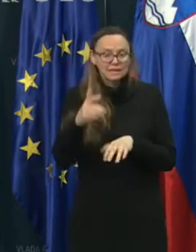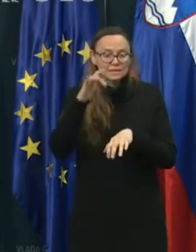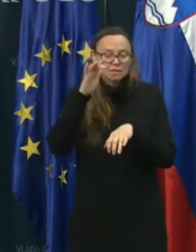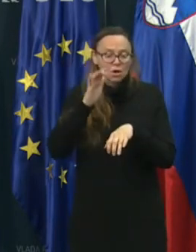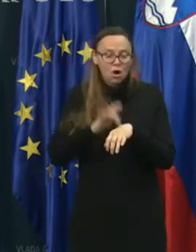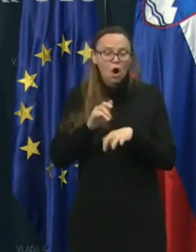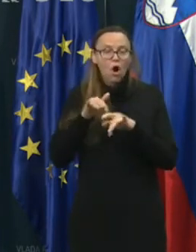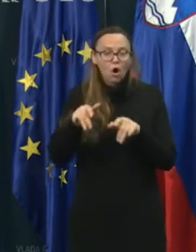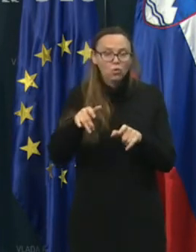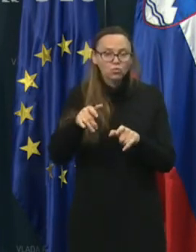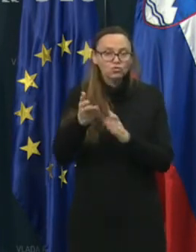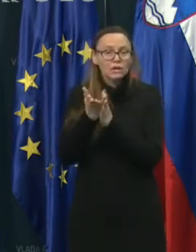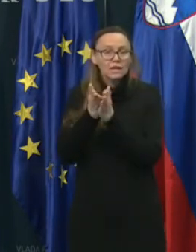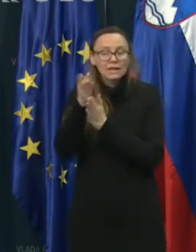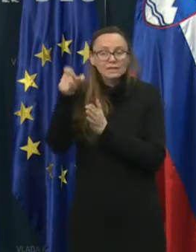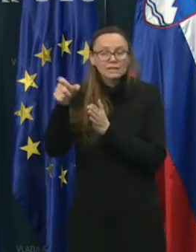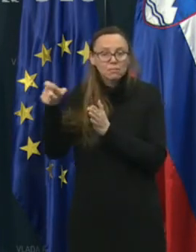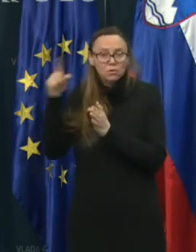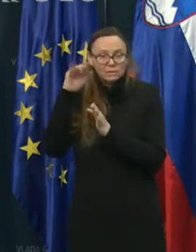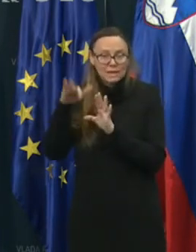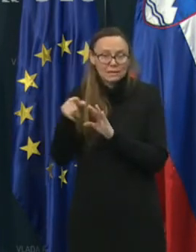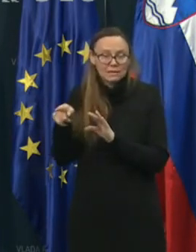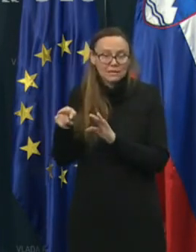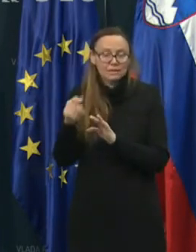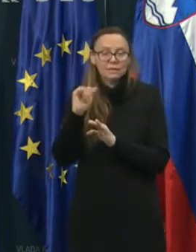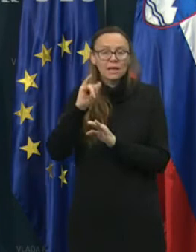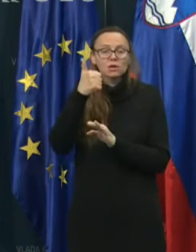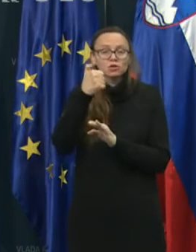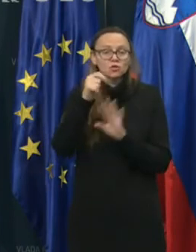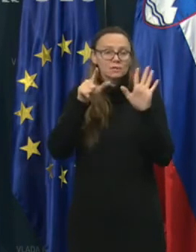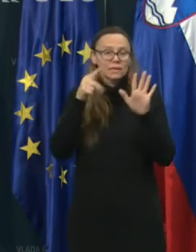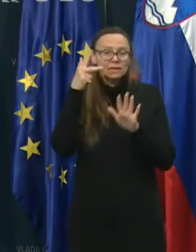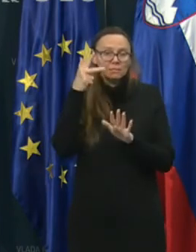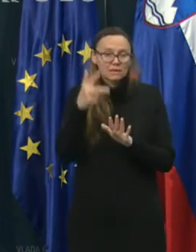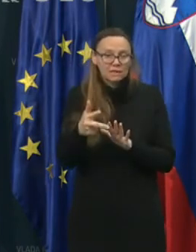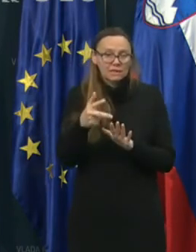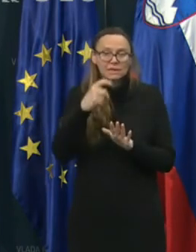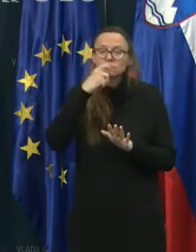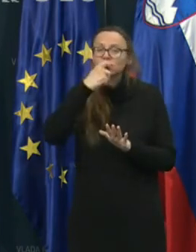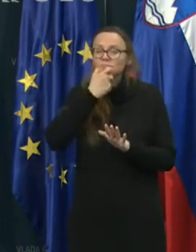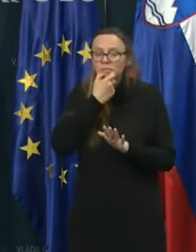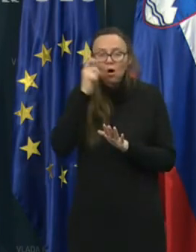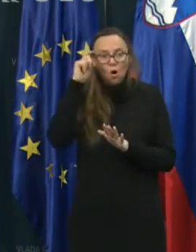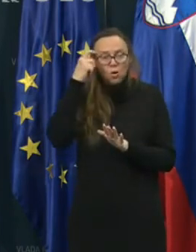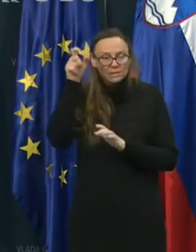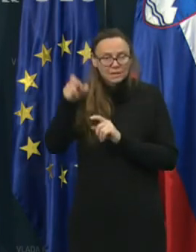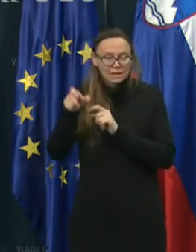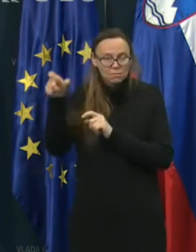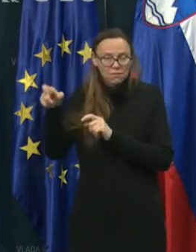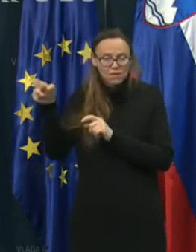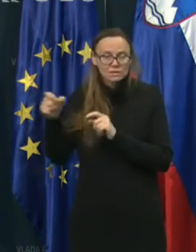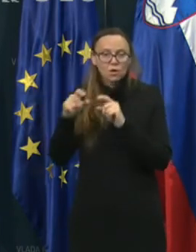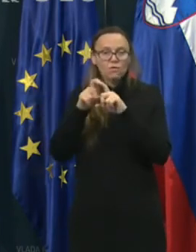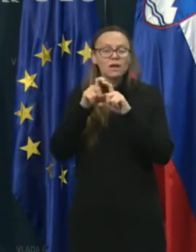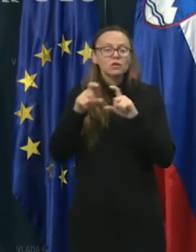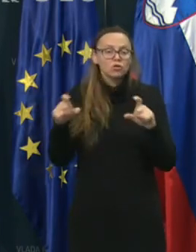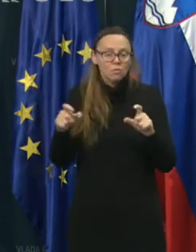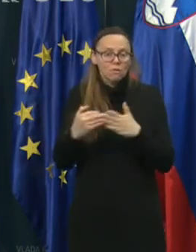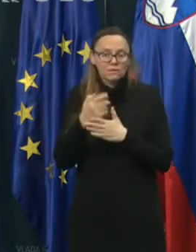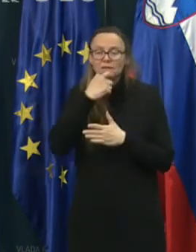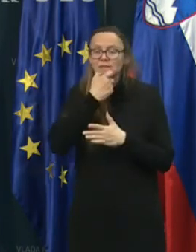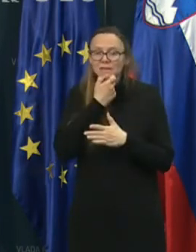okuženih zaposlenih, da je 137 oskrbovancev v domovih za starejše